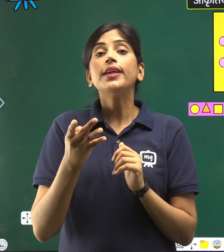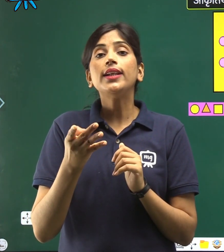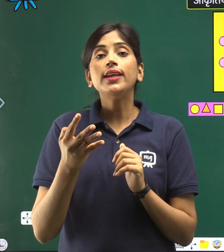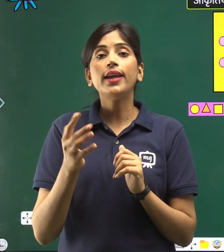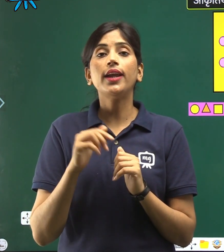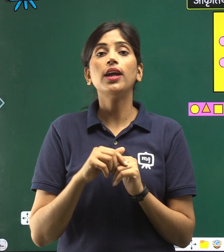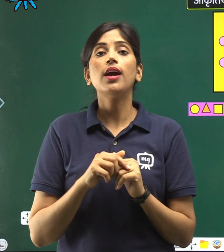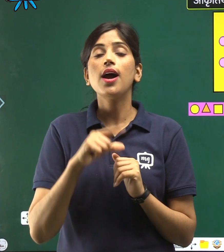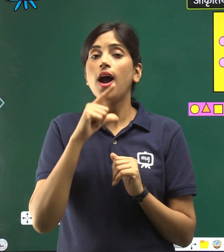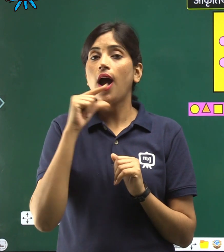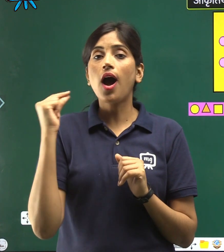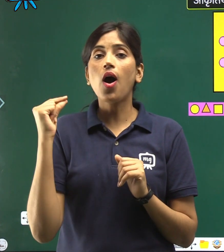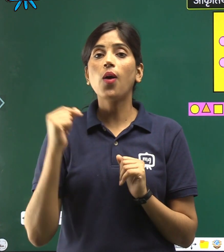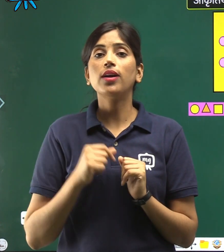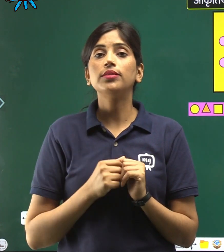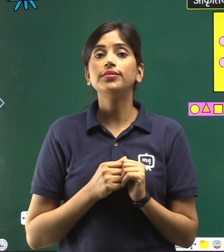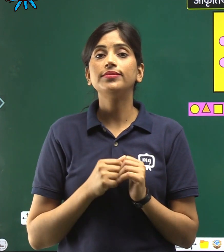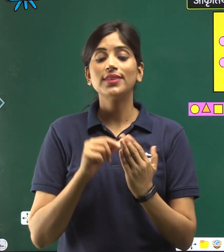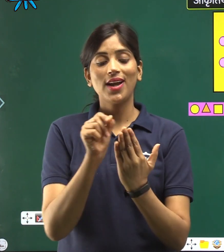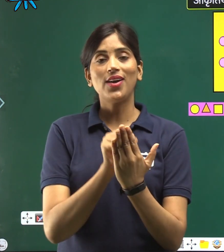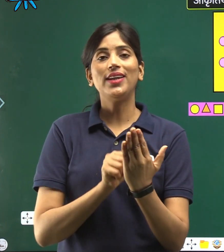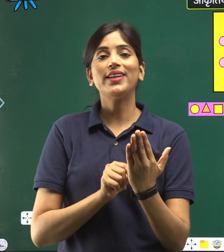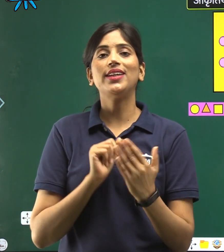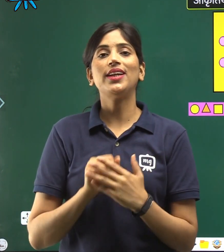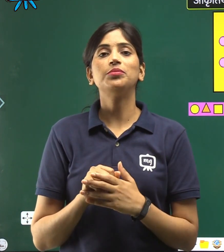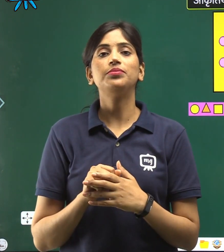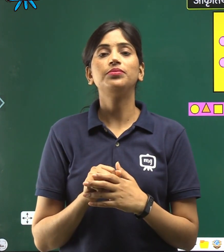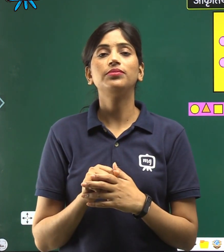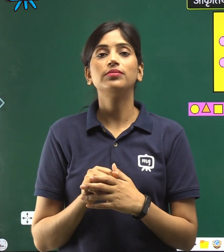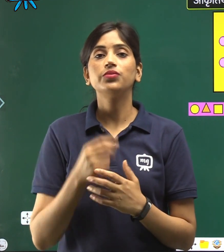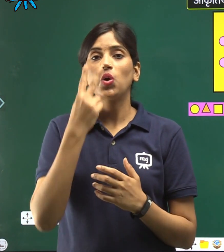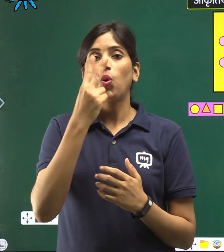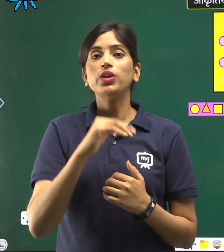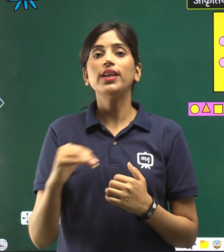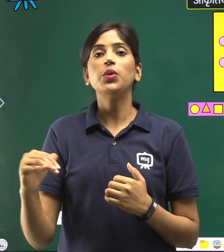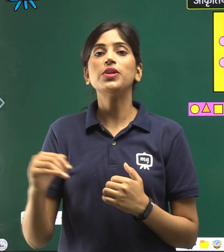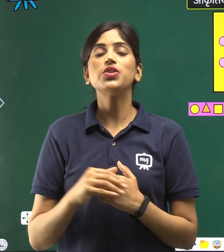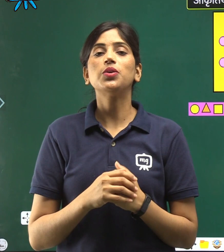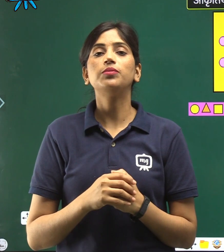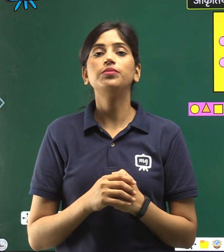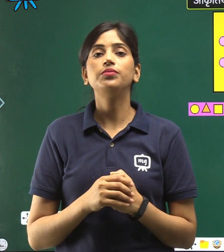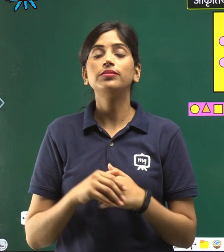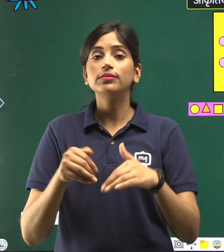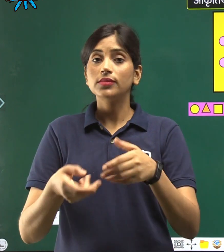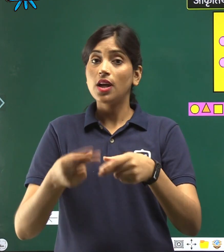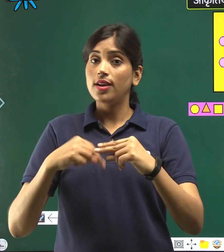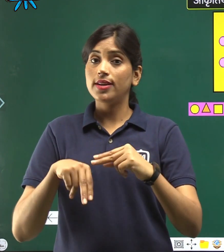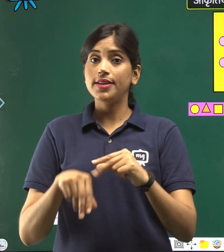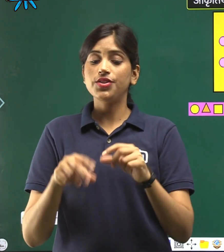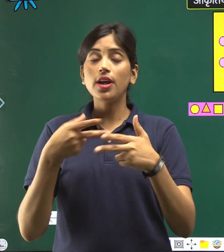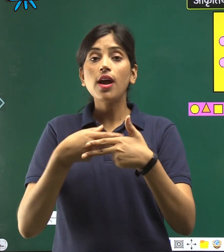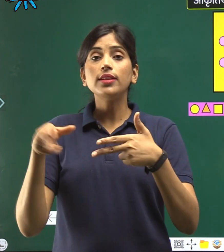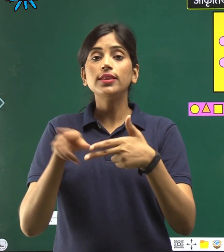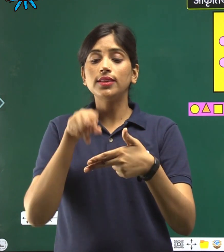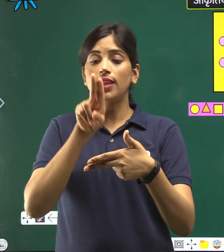गिनिए और लिखिए। देखो बच्चों, ये नीचे तालिका बनी